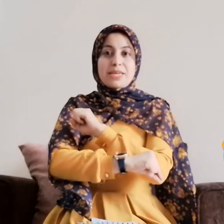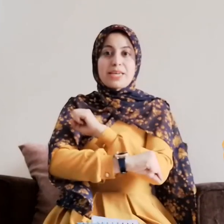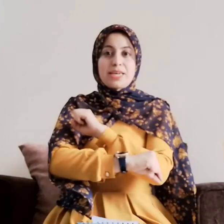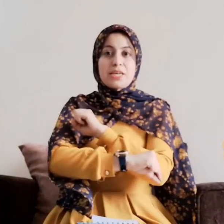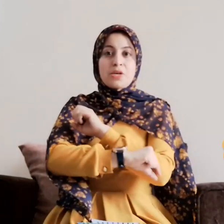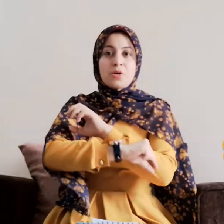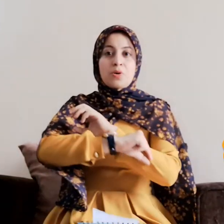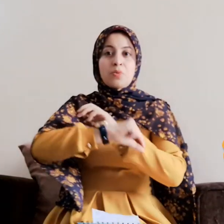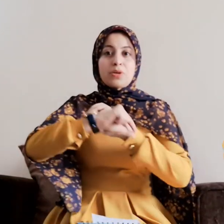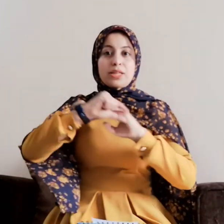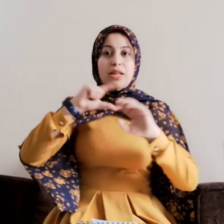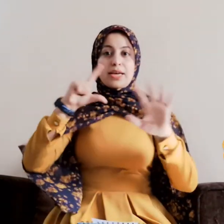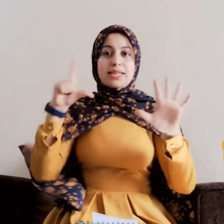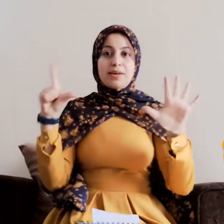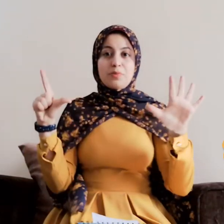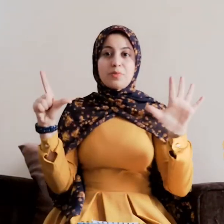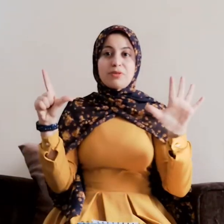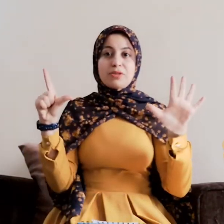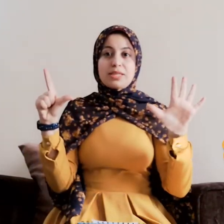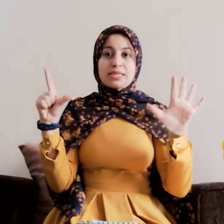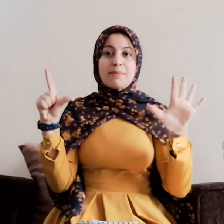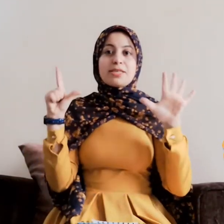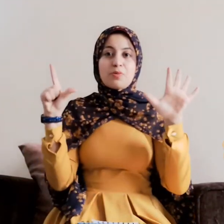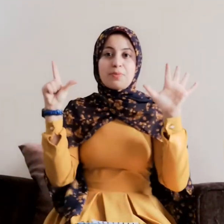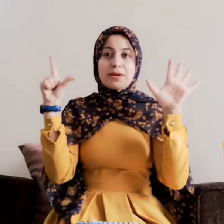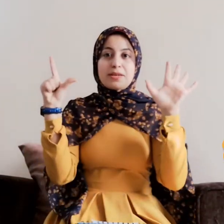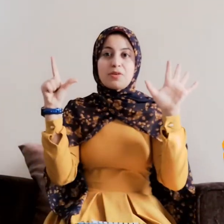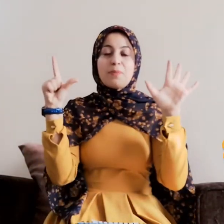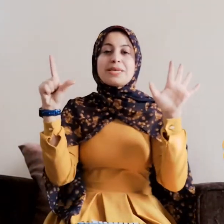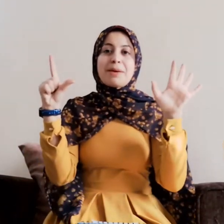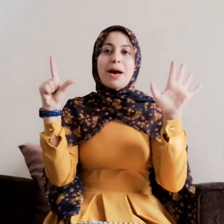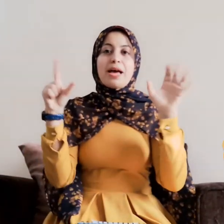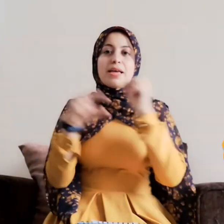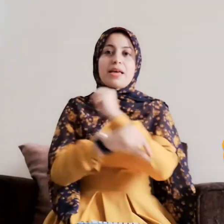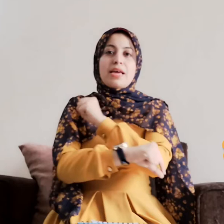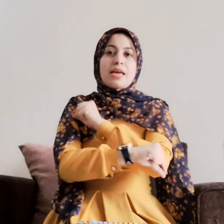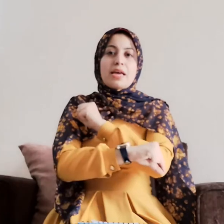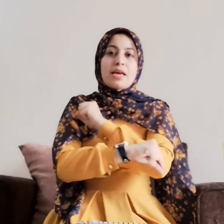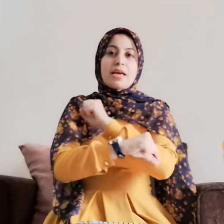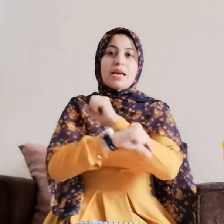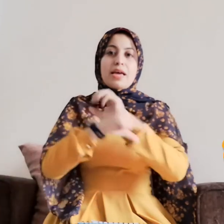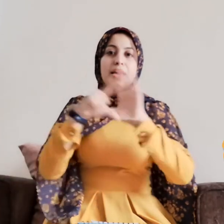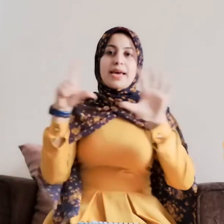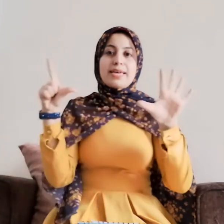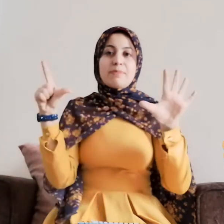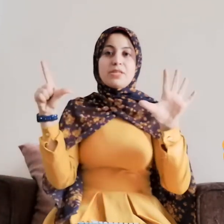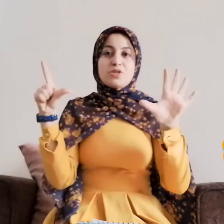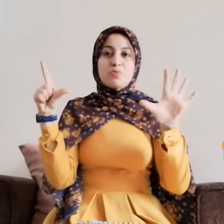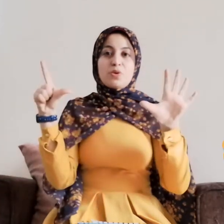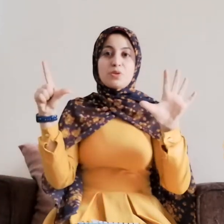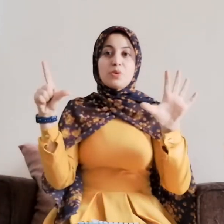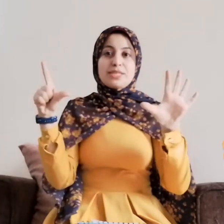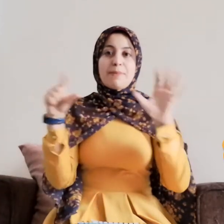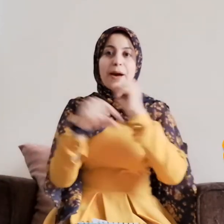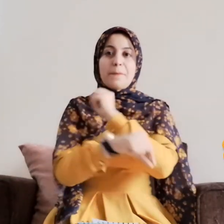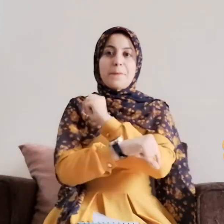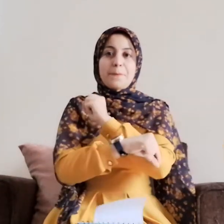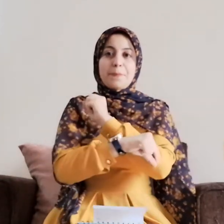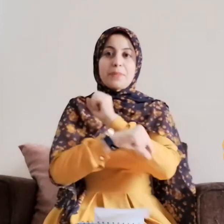هنا ونطلع كده ونفرد الـ7 صوابع، هما 7 أيام الأسبوع، دول 7.